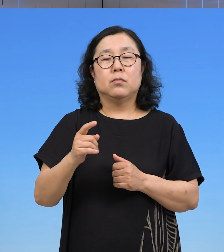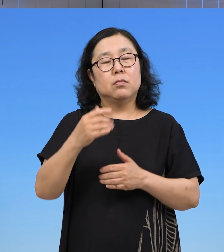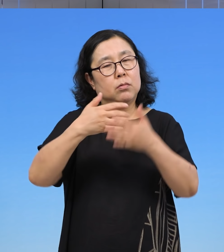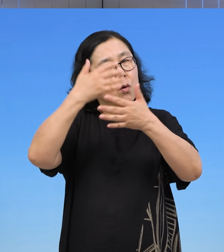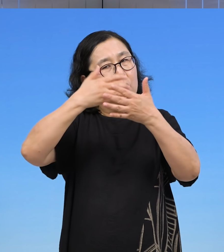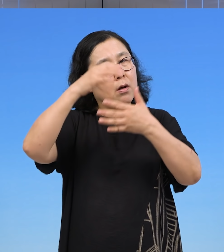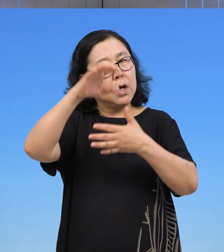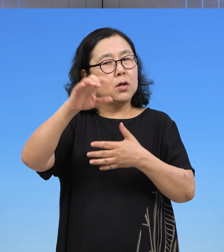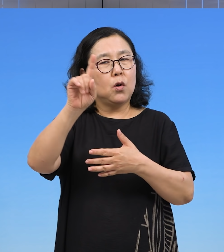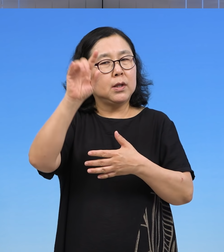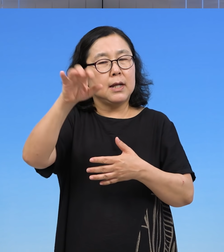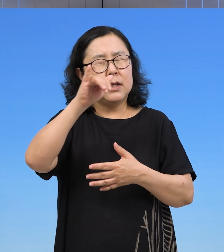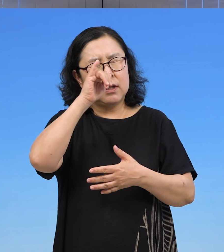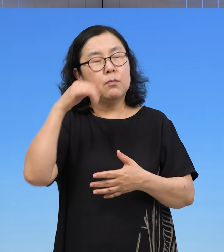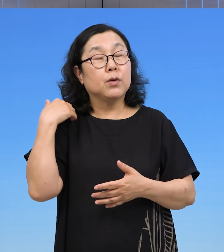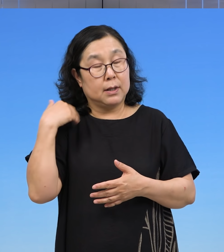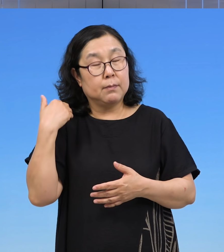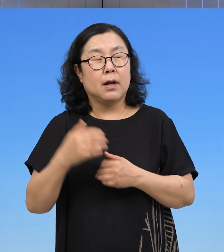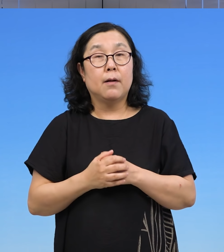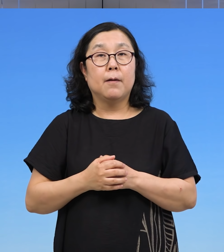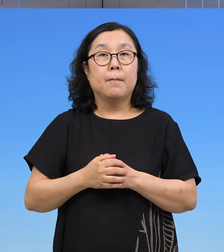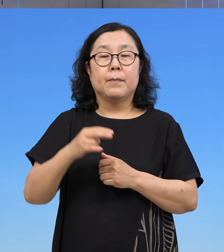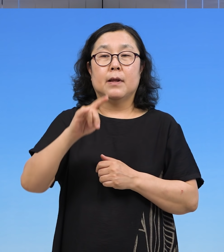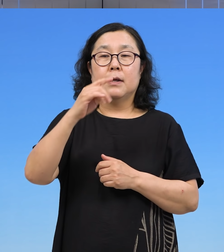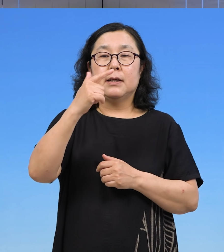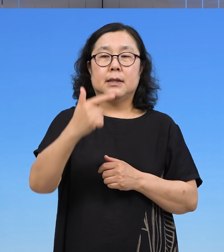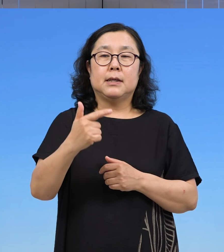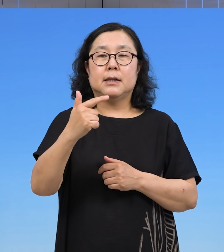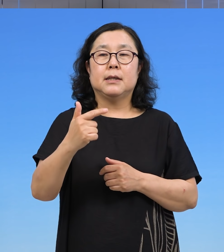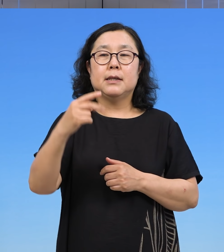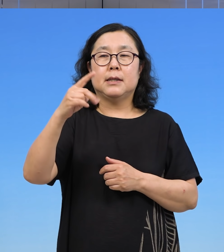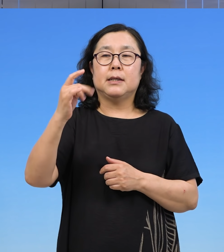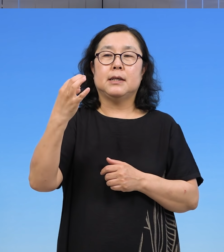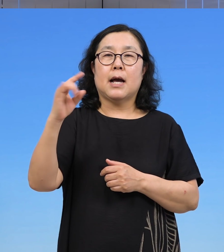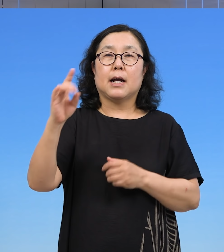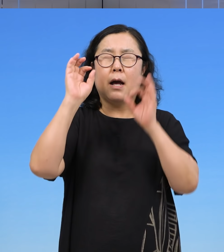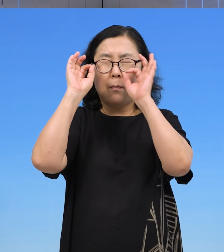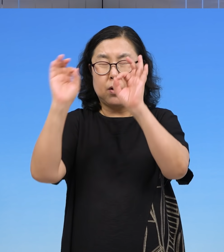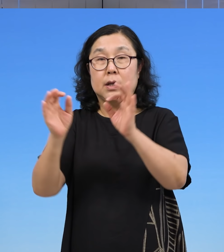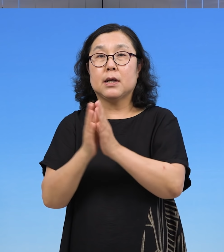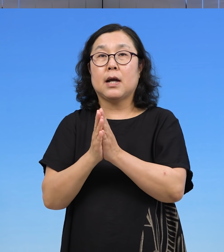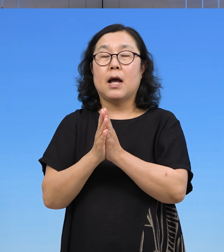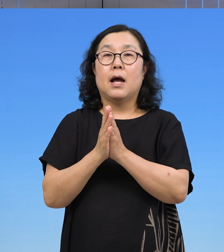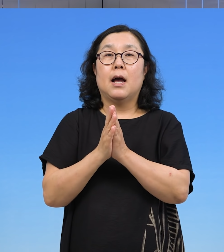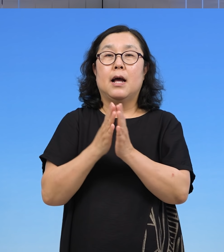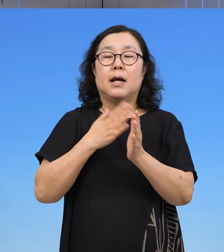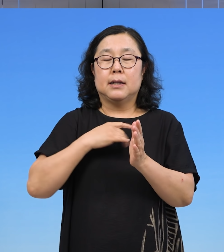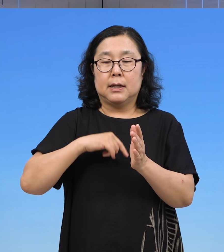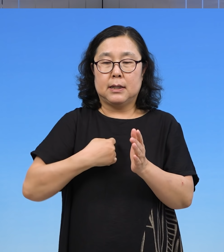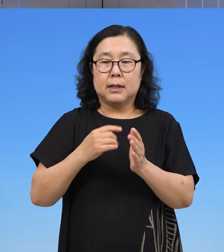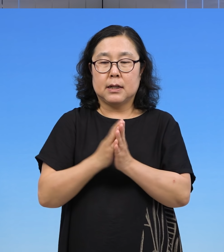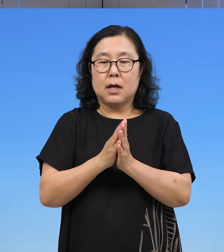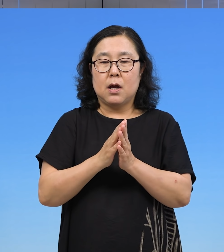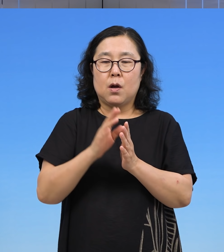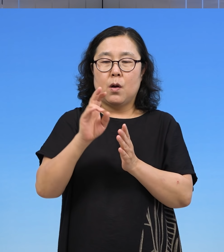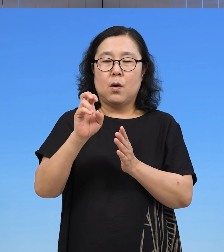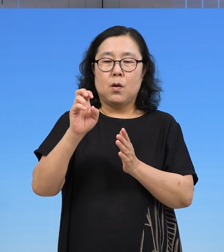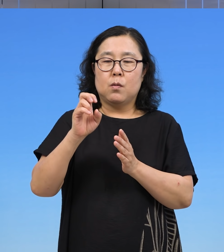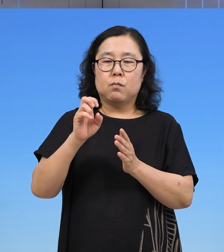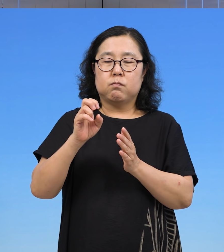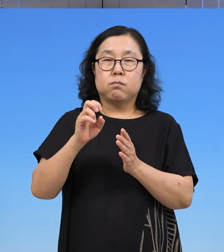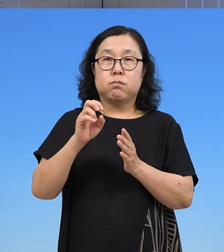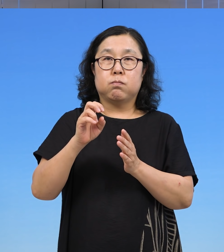있는 영화관인지 어쩐지 모르겠습니다 이 신시아 하이메이일이 보니까 그 무명 배우 시절에 그렇게 인기에